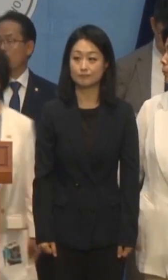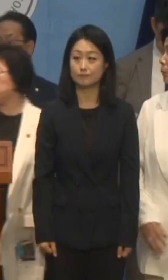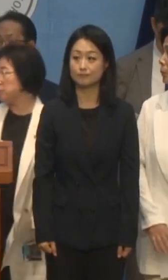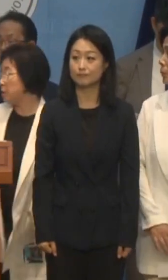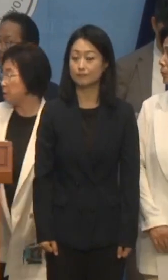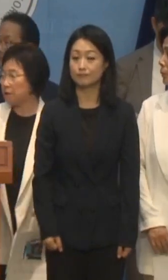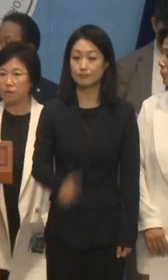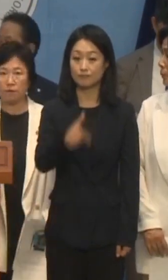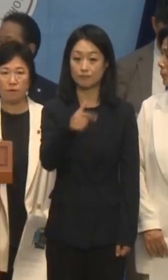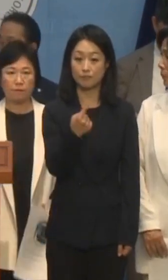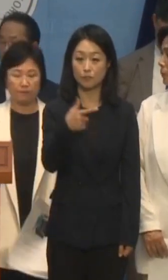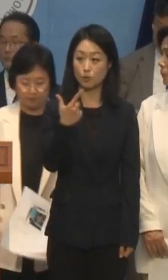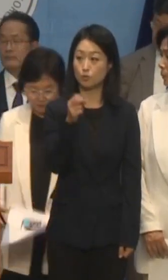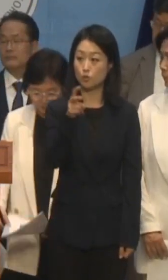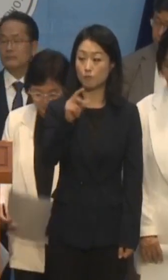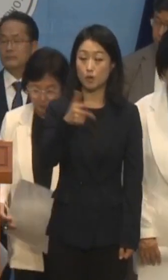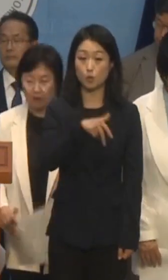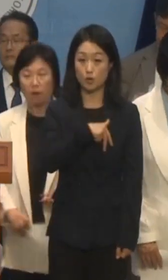노정면 의원님 한마디.